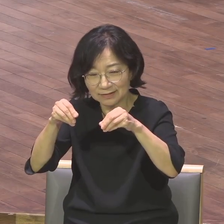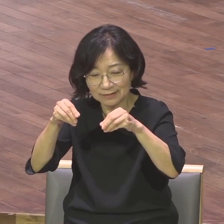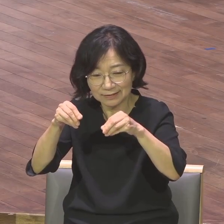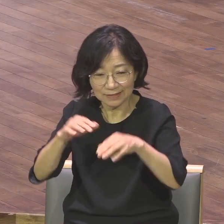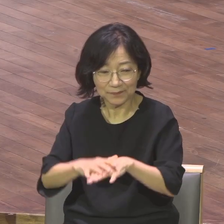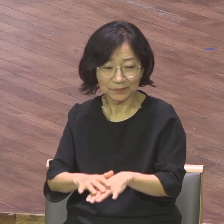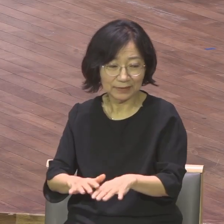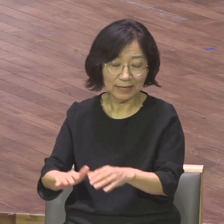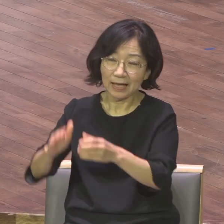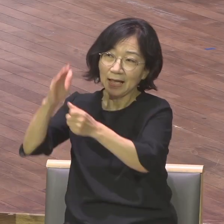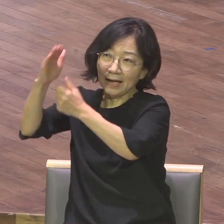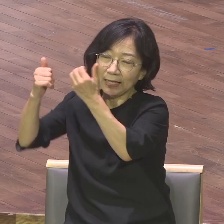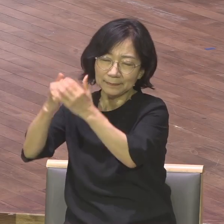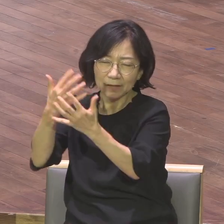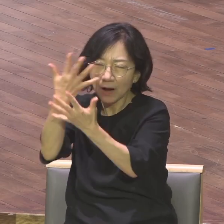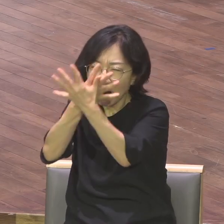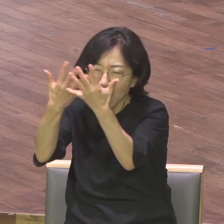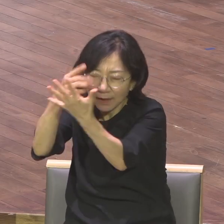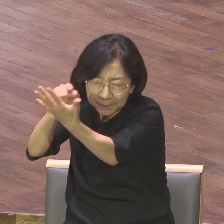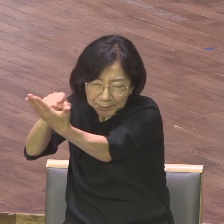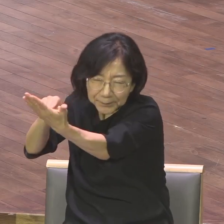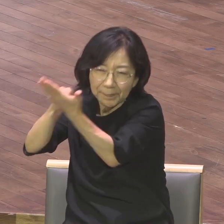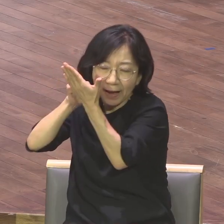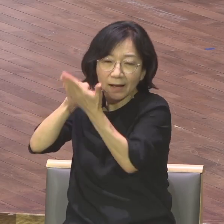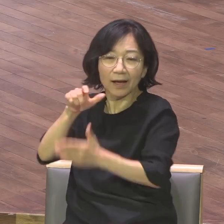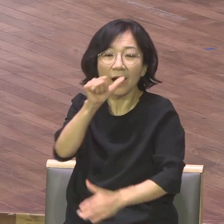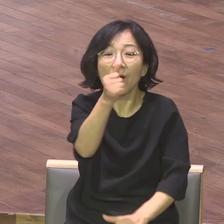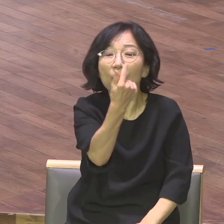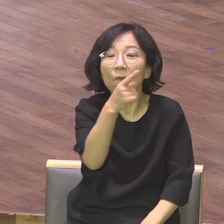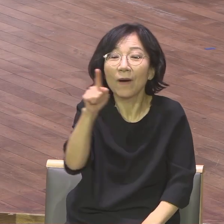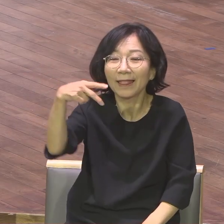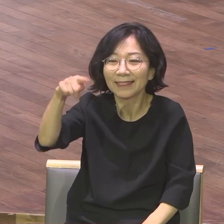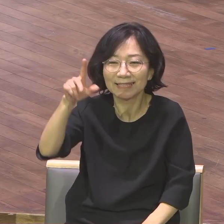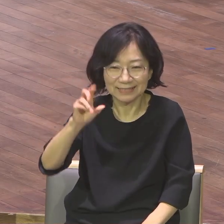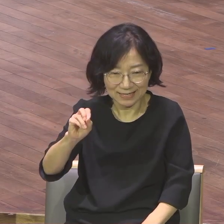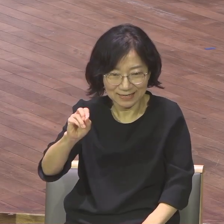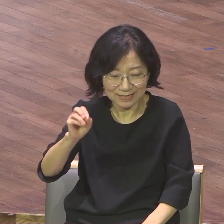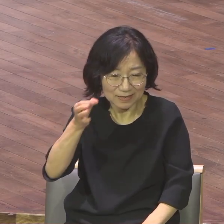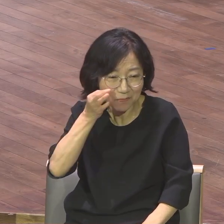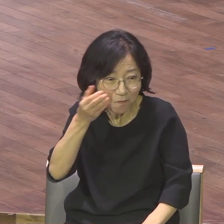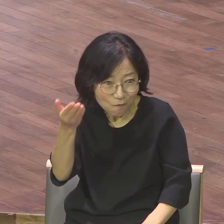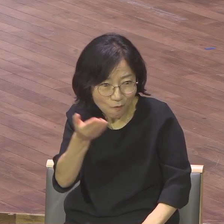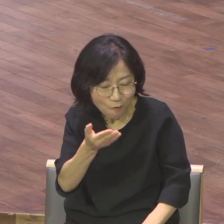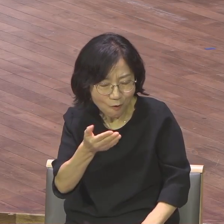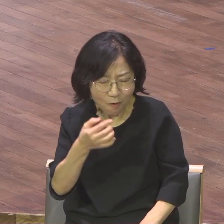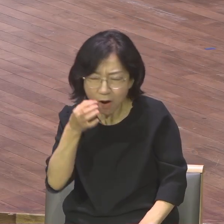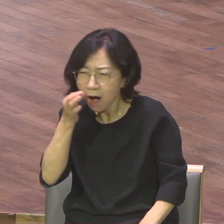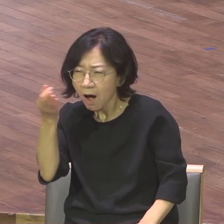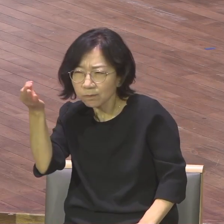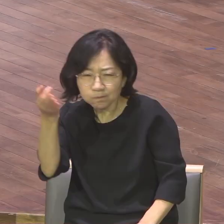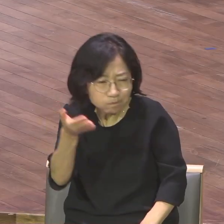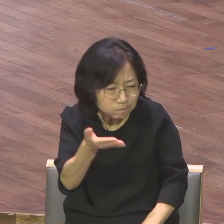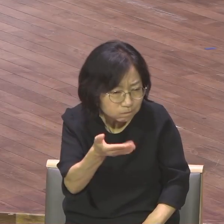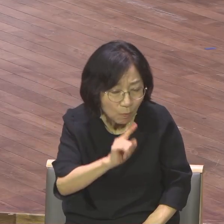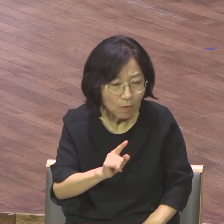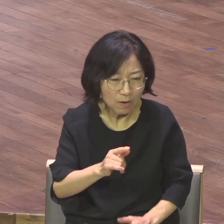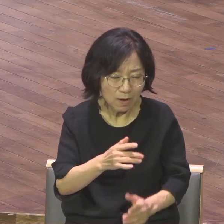하나님께서 환상을 통해서 에스겔에게 마른 뼈가 가득한 골짜기로 끌고